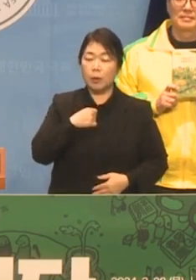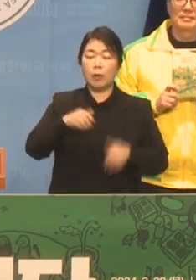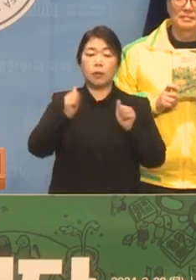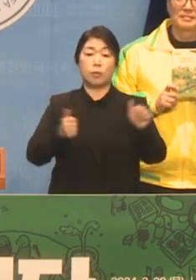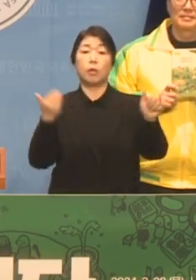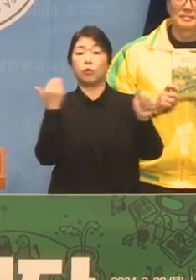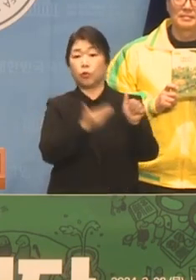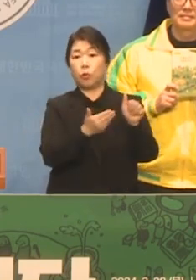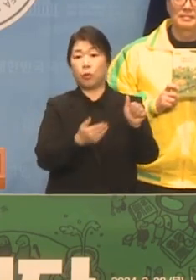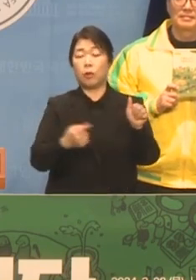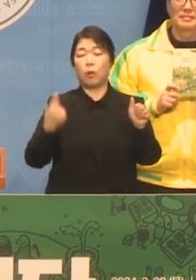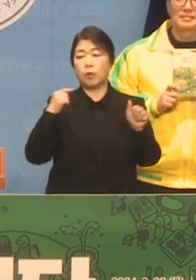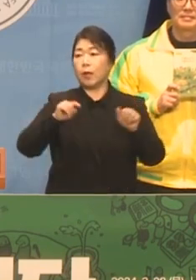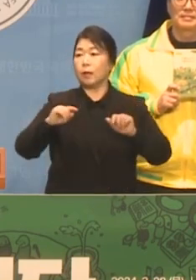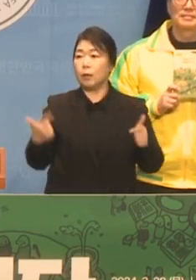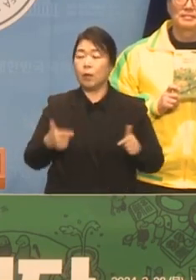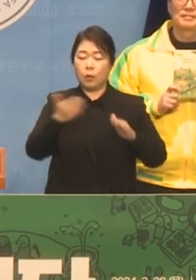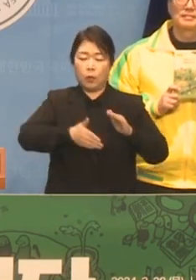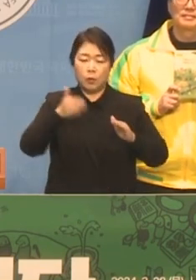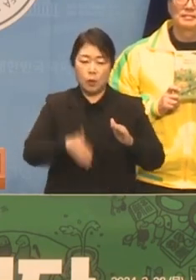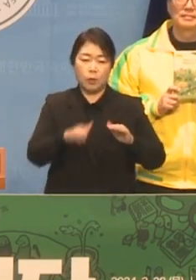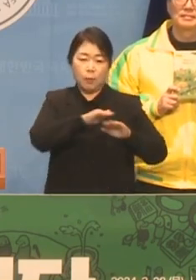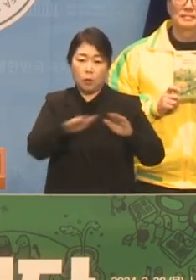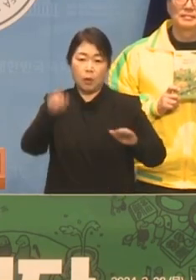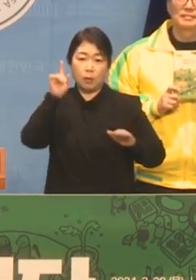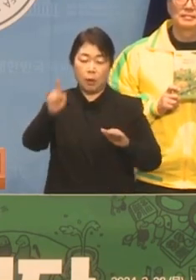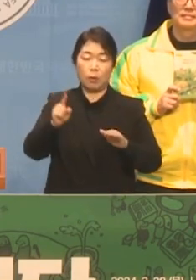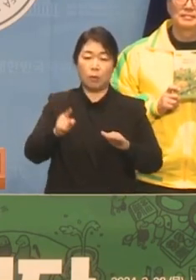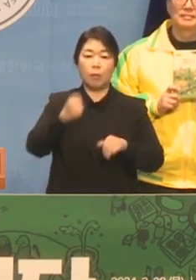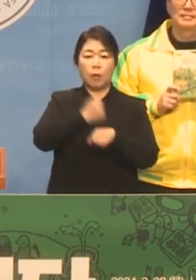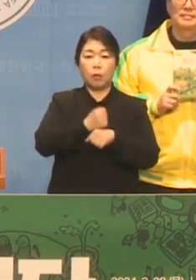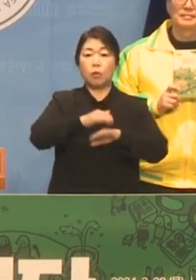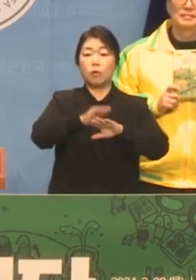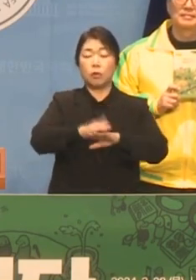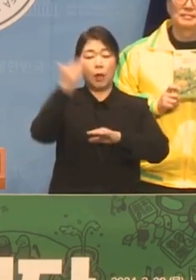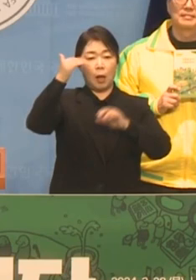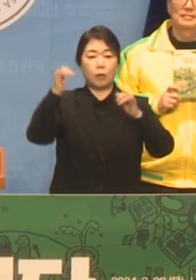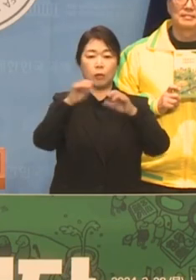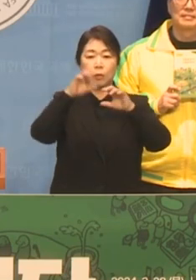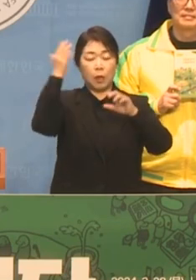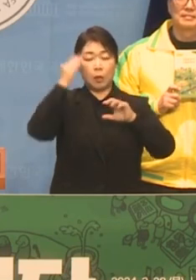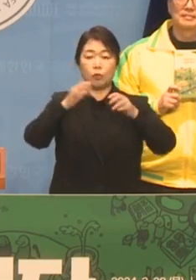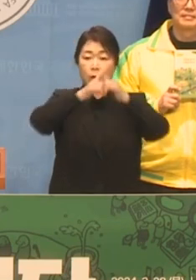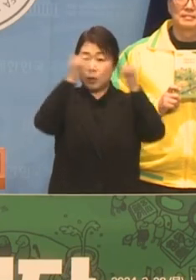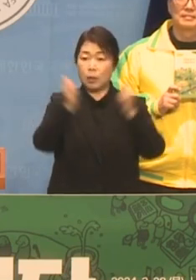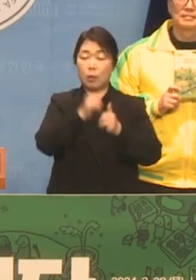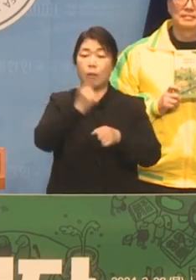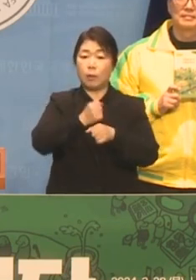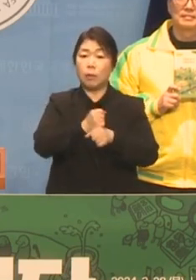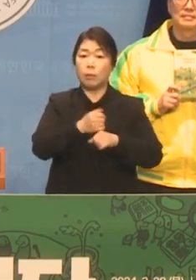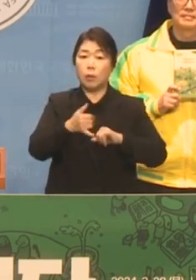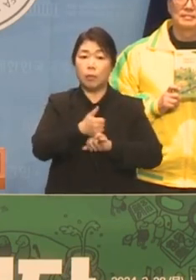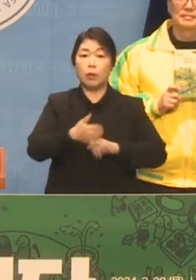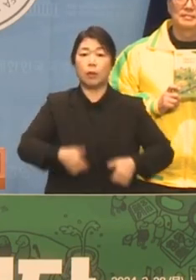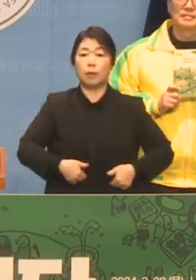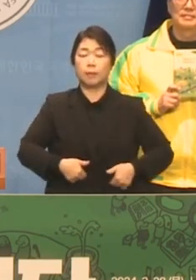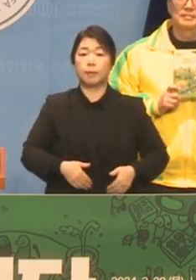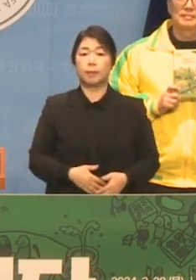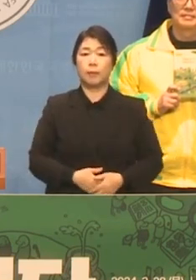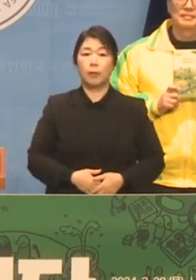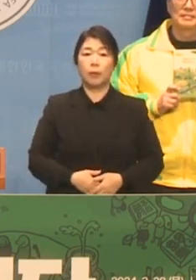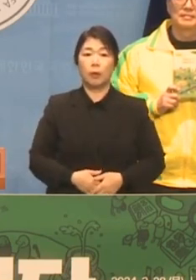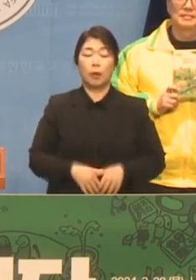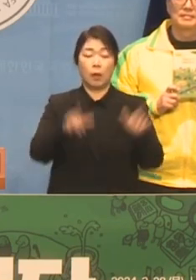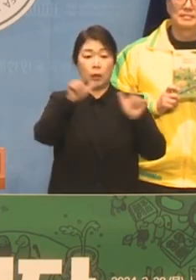심판하고 어제가 아닌 공정하고 평등한 내일 나아가는 대한민국 사회를 만들어야 합니다 그러기에 기후를